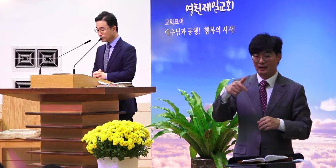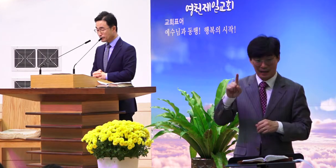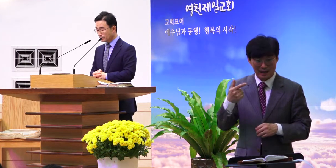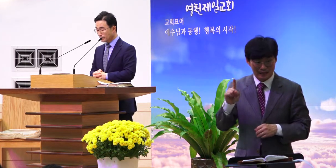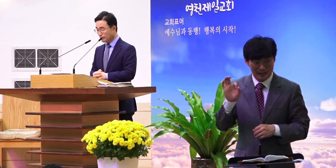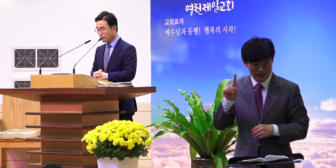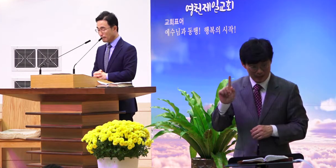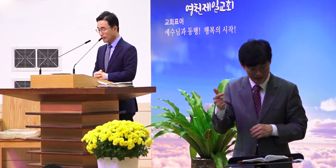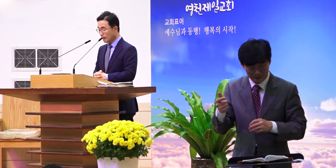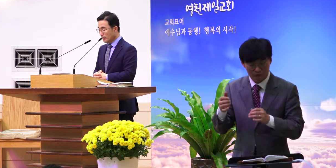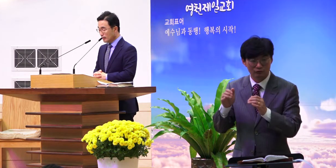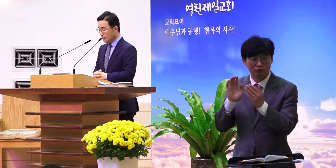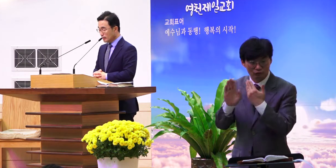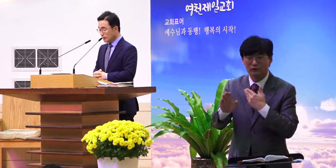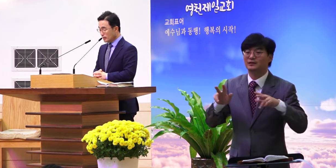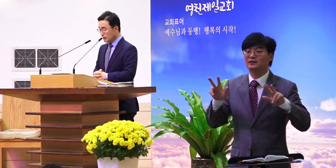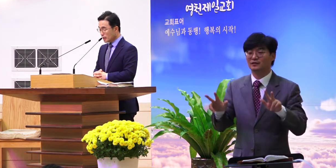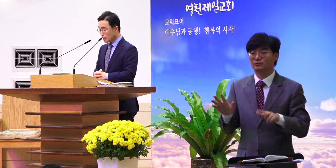읽어보겠습니다.